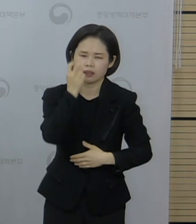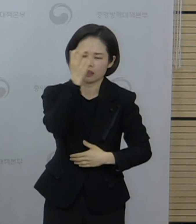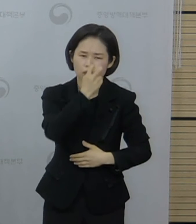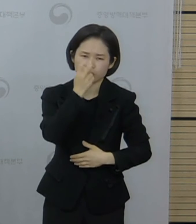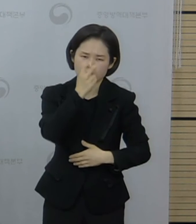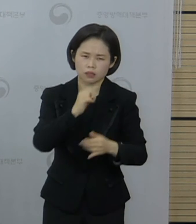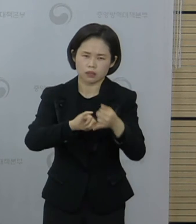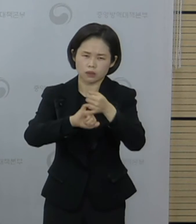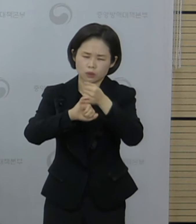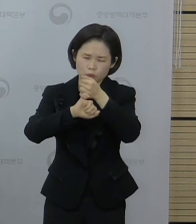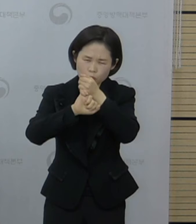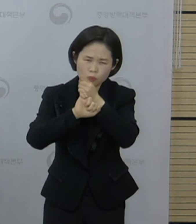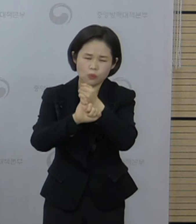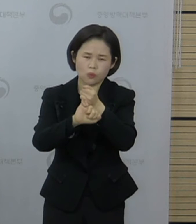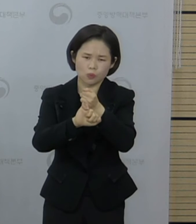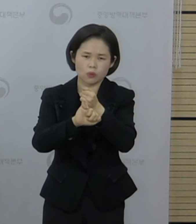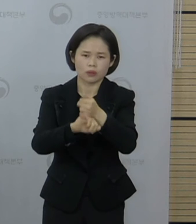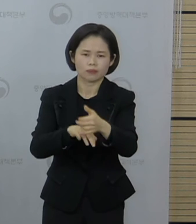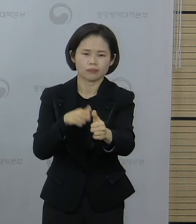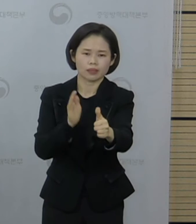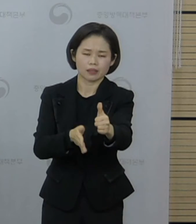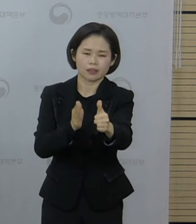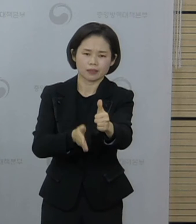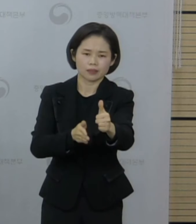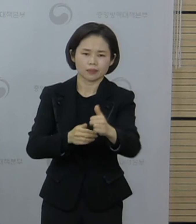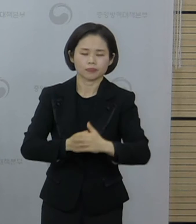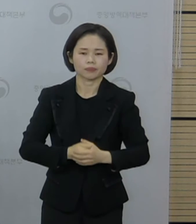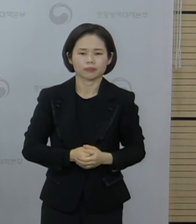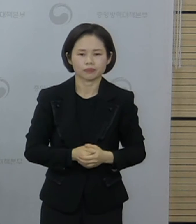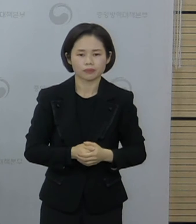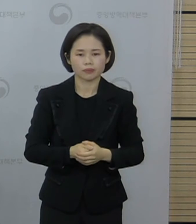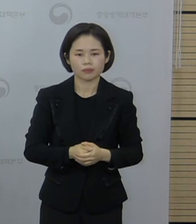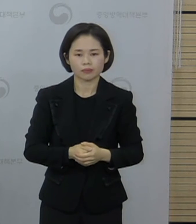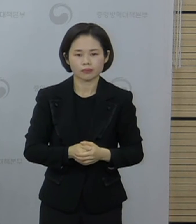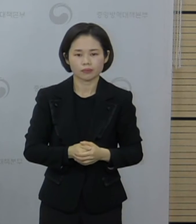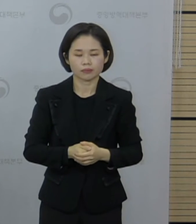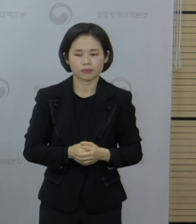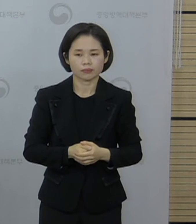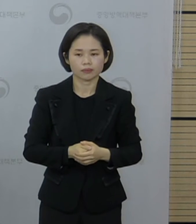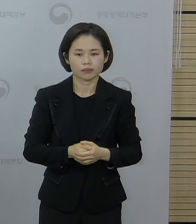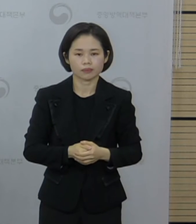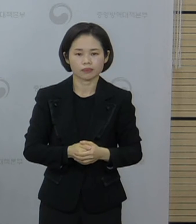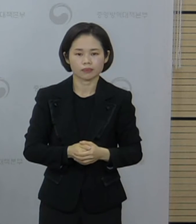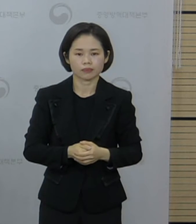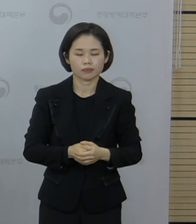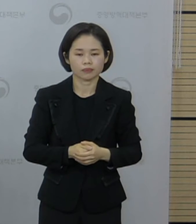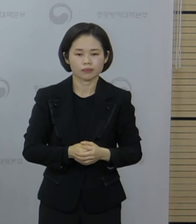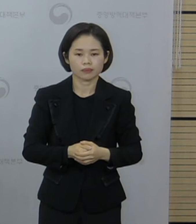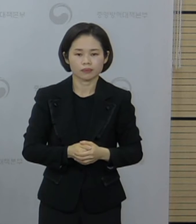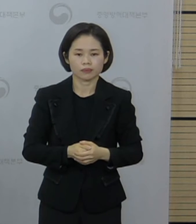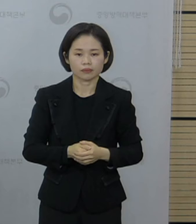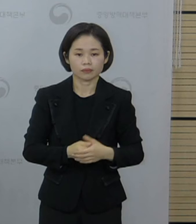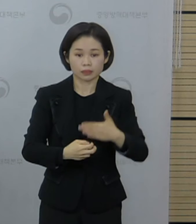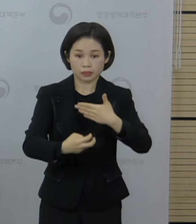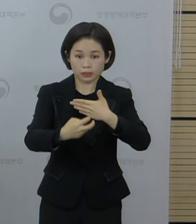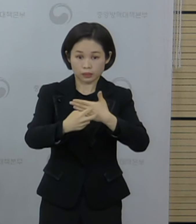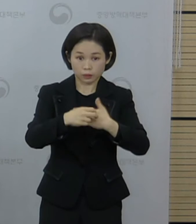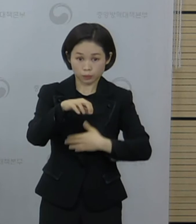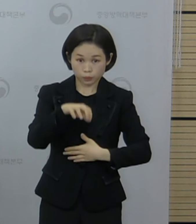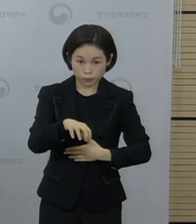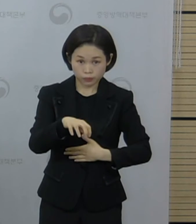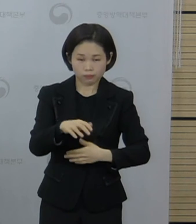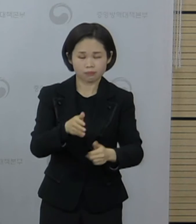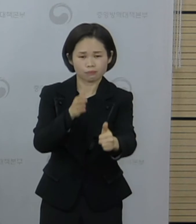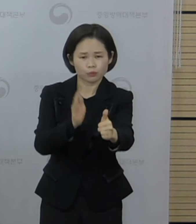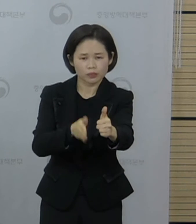소 등을 방문하여 검사를 받아 주실 것을 당부드립니다 끝으로 의료기관의 부탁을